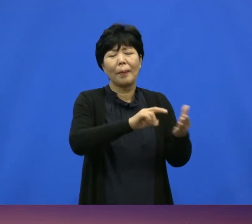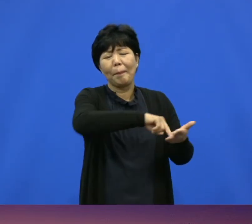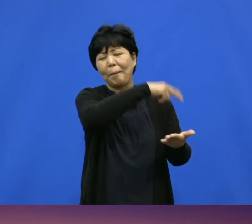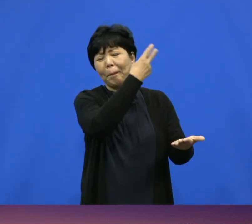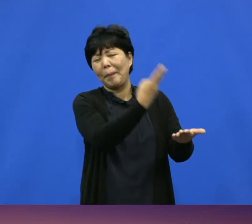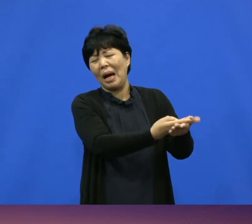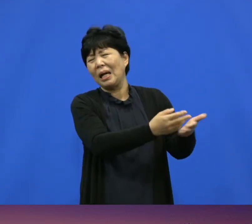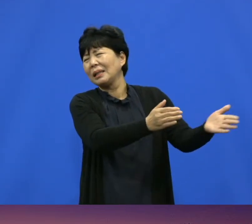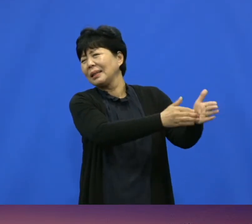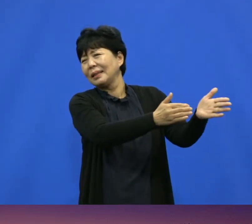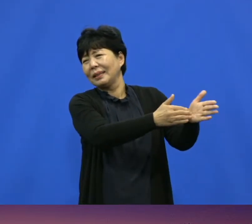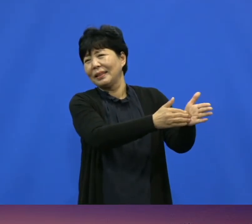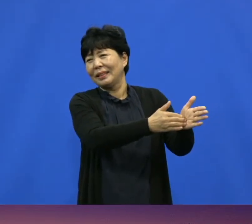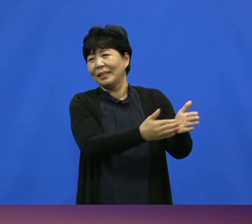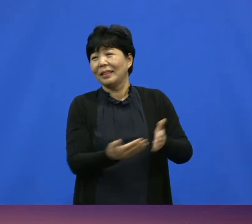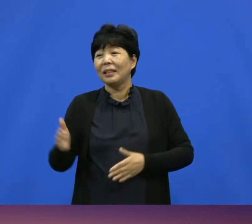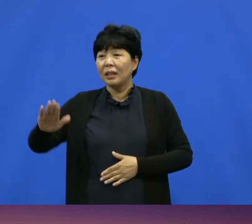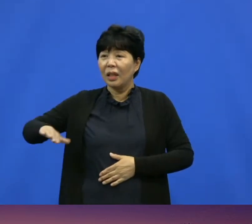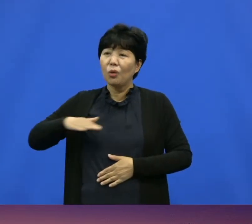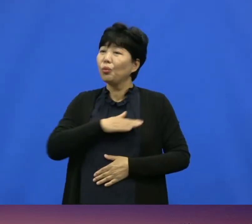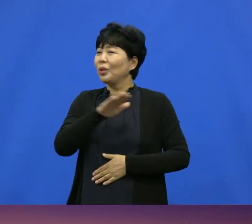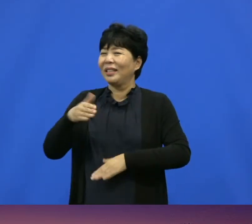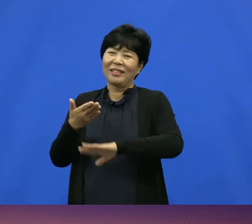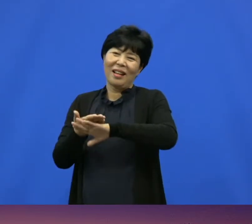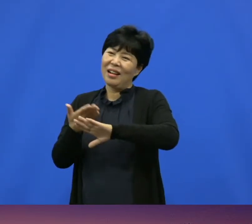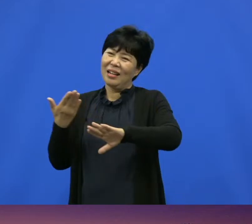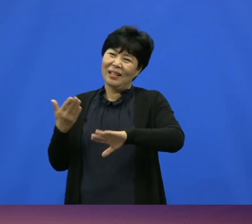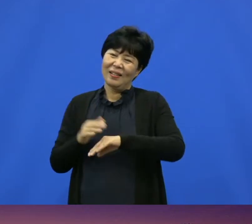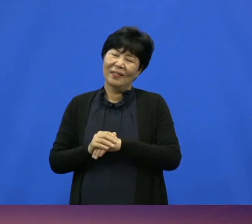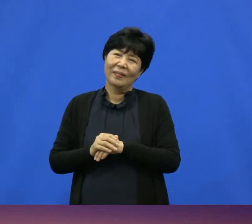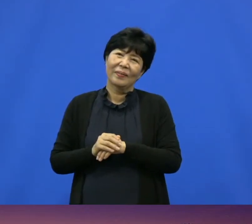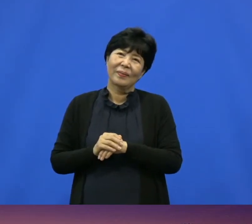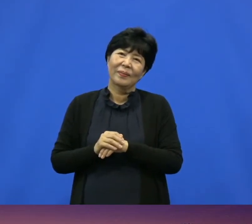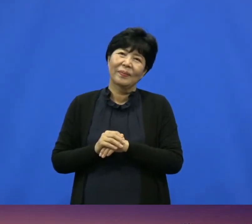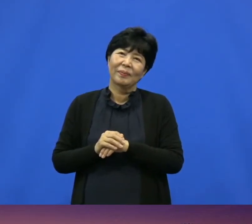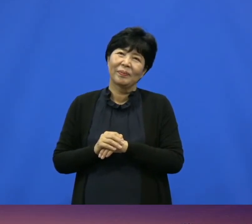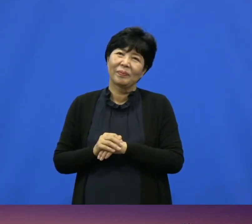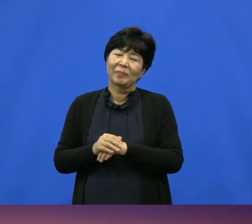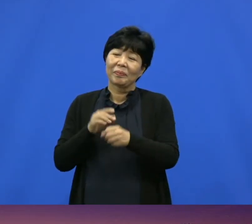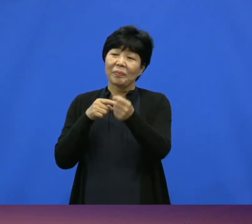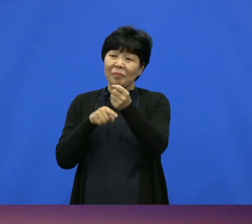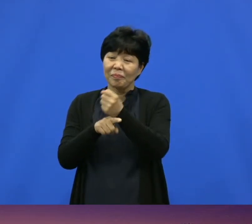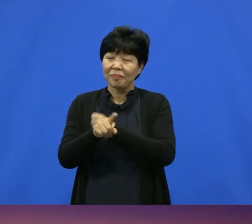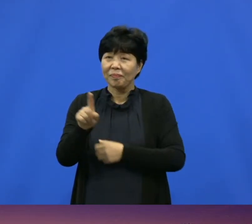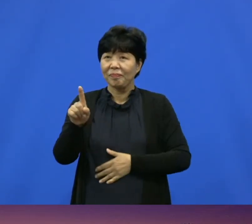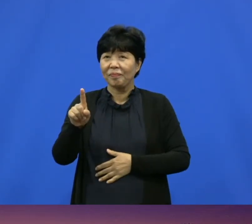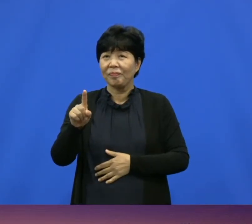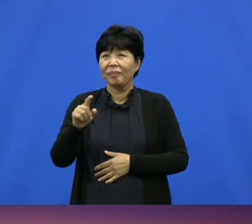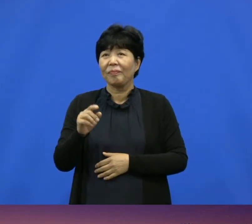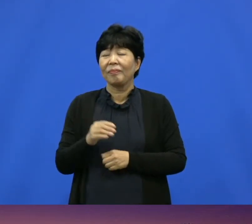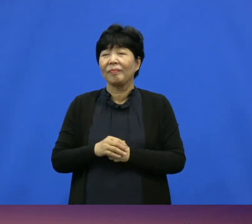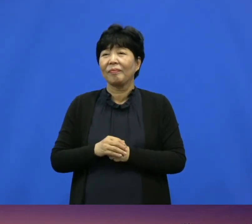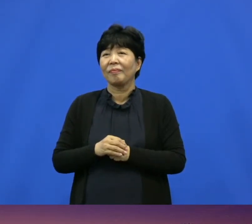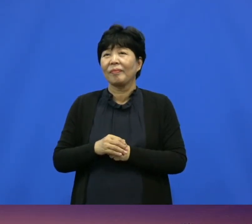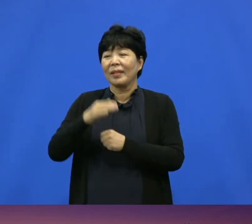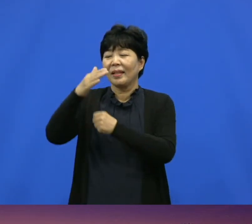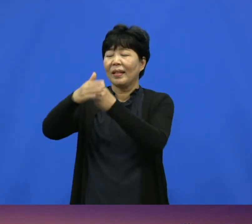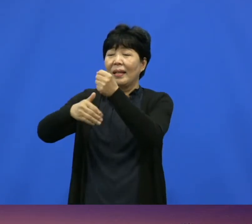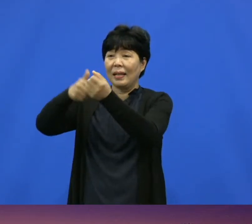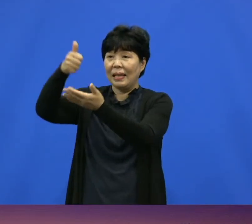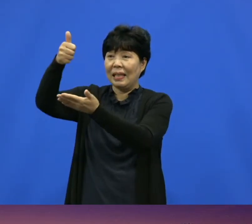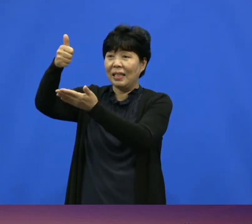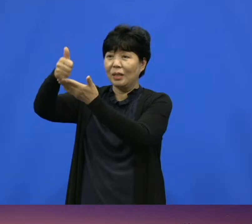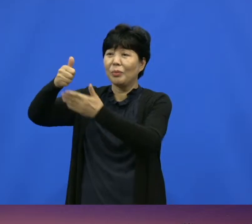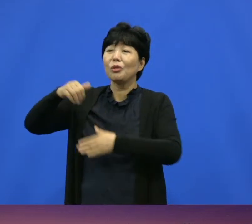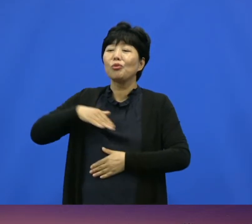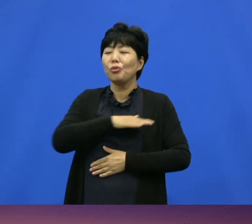우리는 다르다는 거예요. 하나님의 백성들은 아주 넘어지지 않는다. 이유는 뭐세요? 결정적인 순간에 하나님이